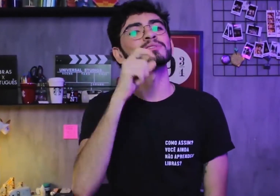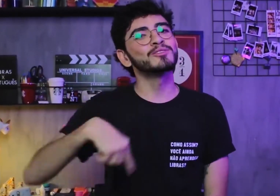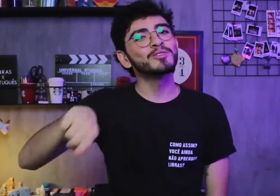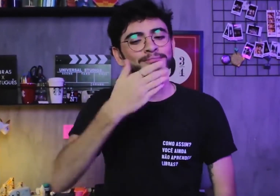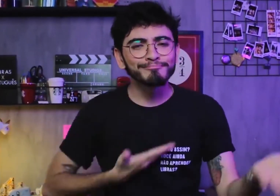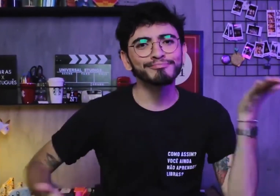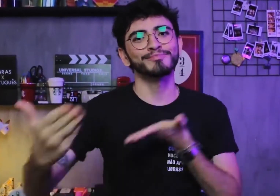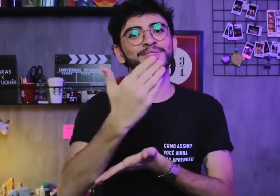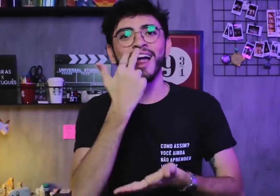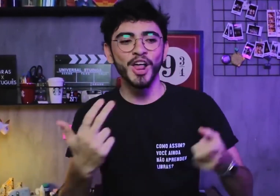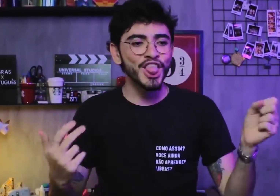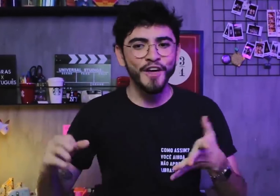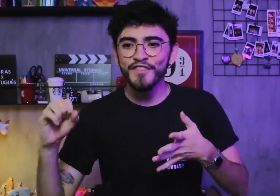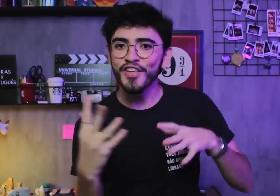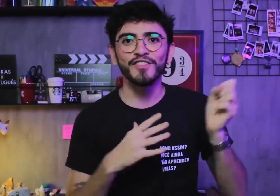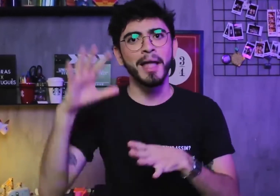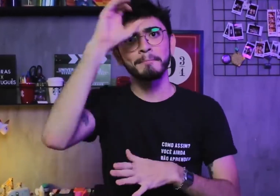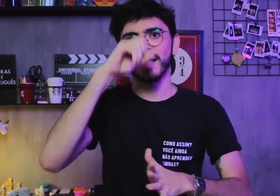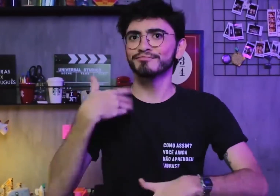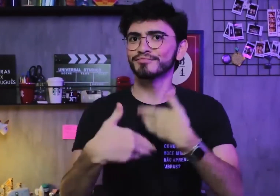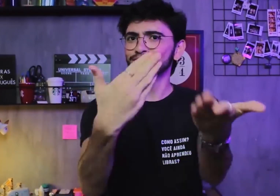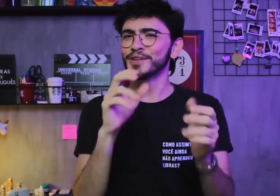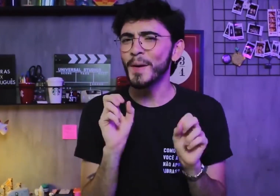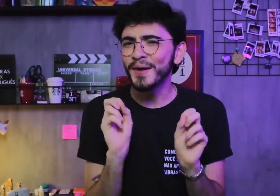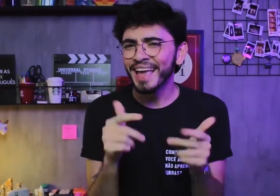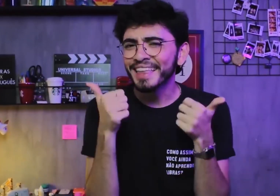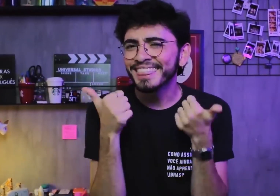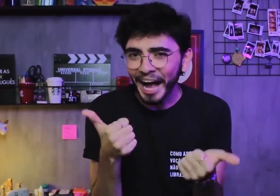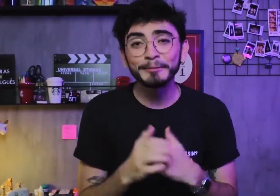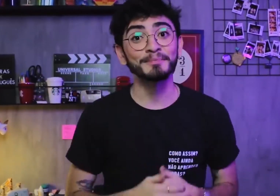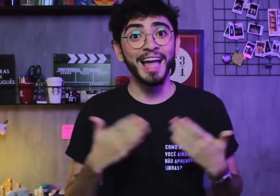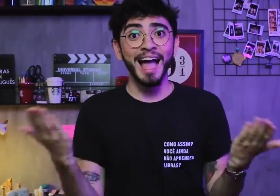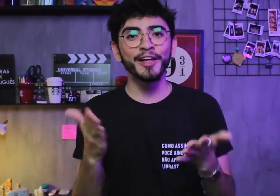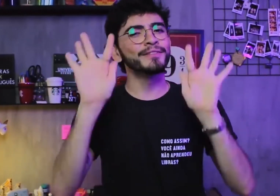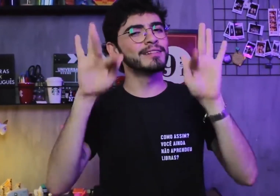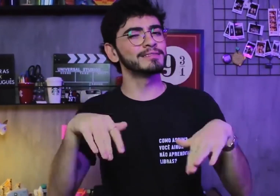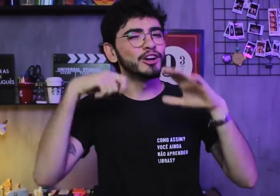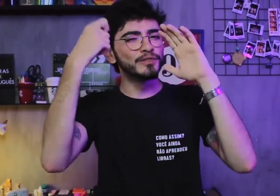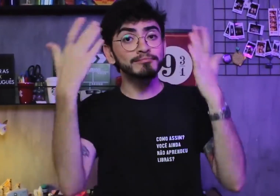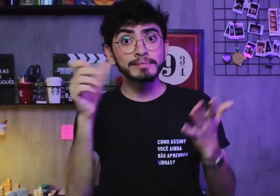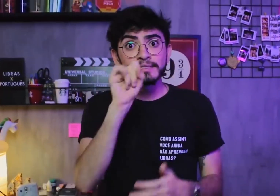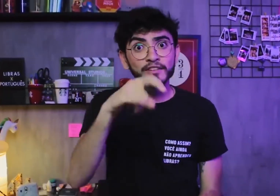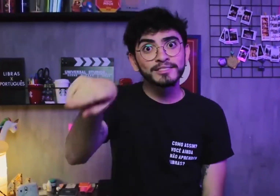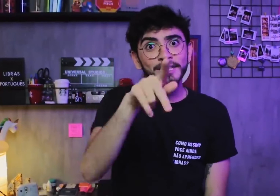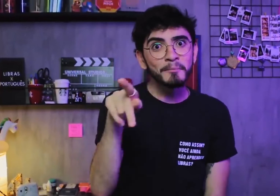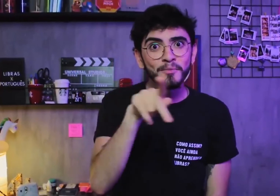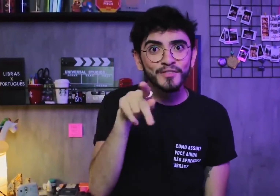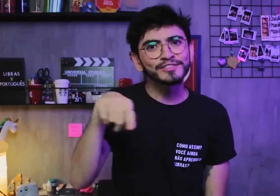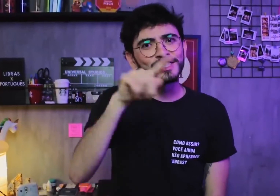É importante ter esse convívio, nossa troca e aprendemos línguas novas juntos, ok? Por fim, se você é professor e gostou